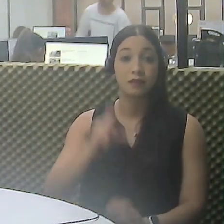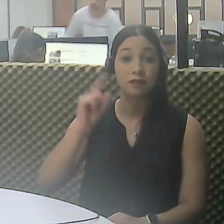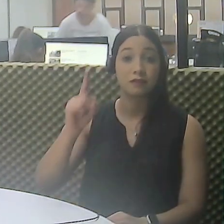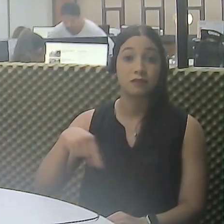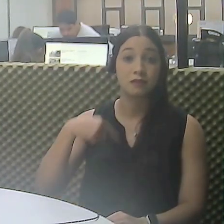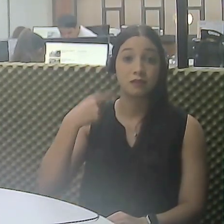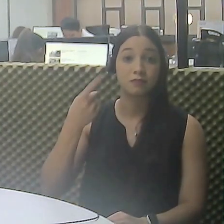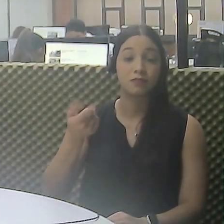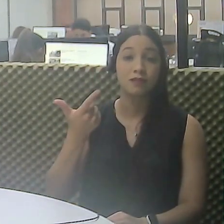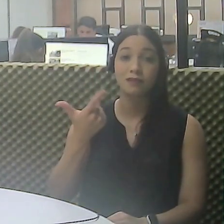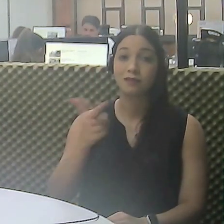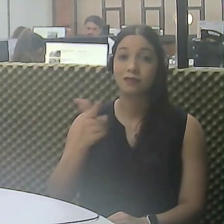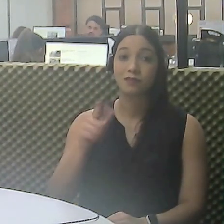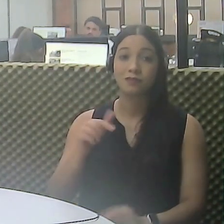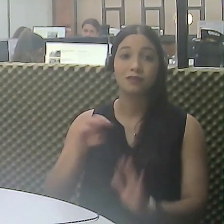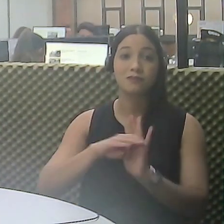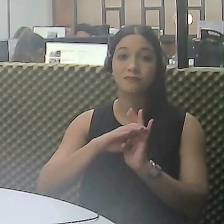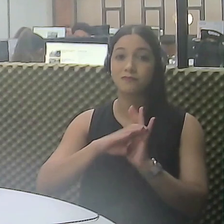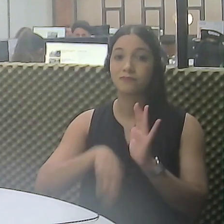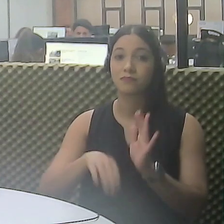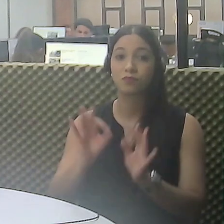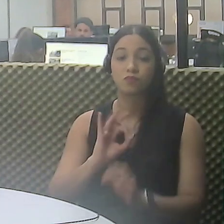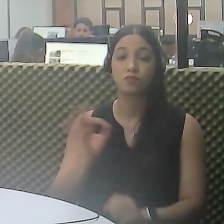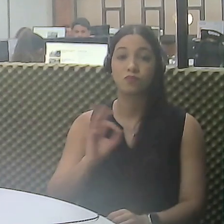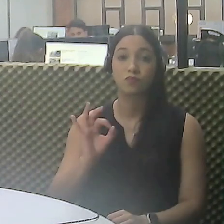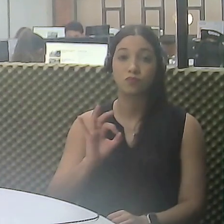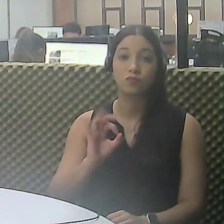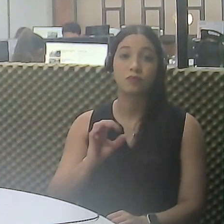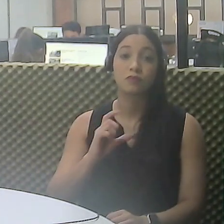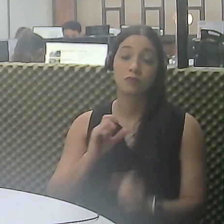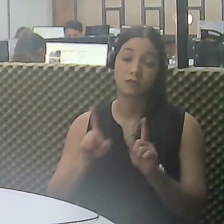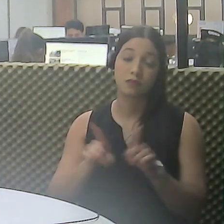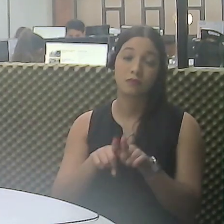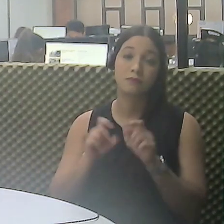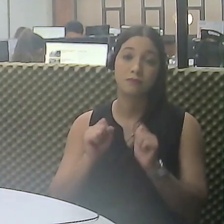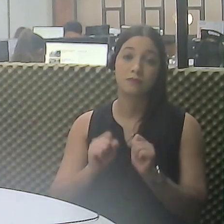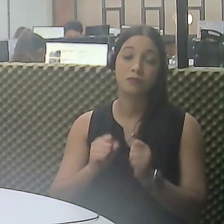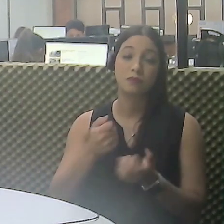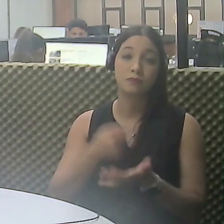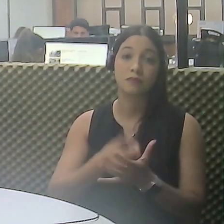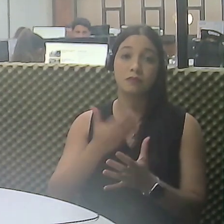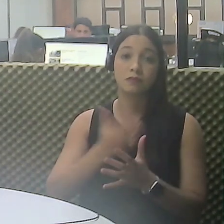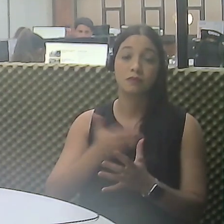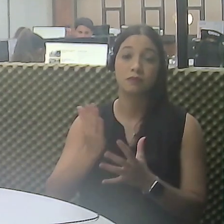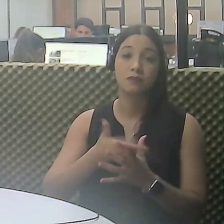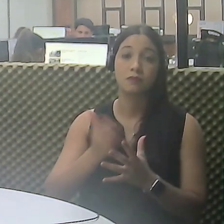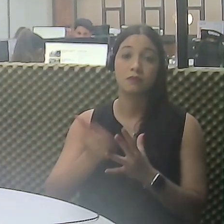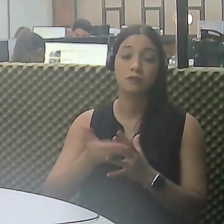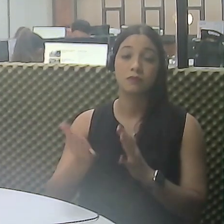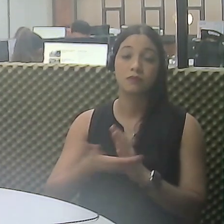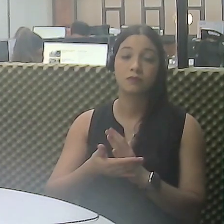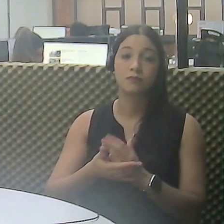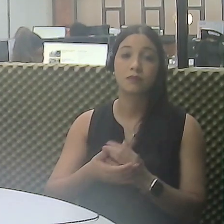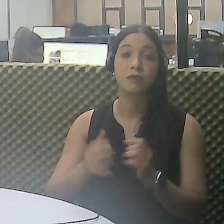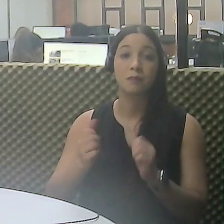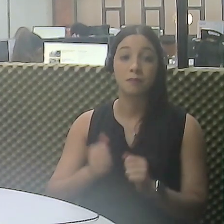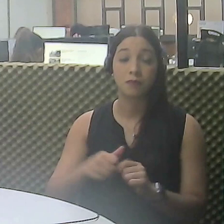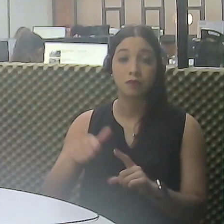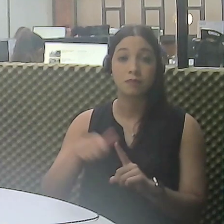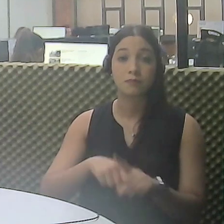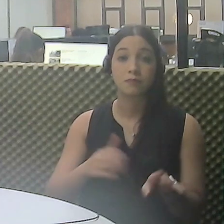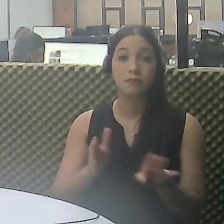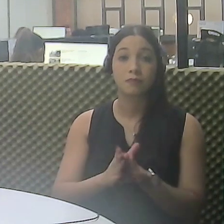data, não haverá desconto para o contribuinte que também possui a opção de parcelamento do imposto. O IPTU pode ser dividido em